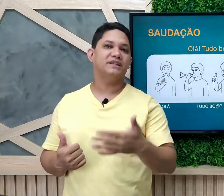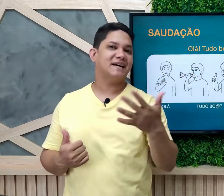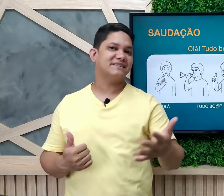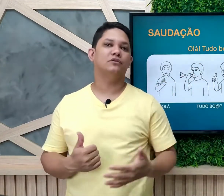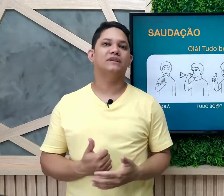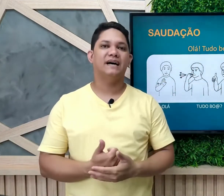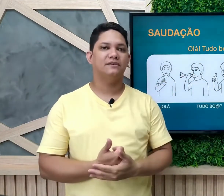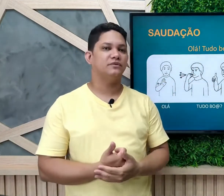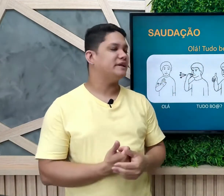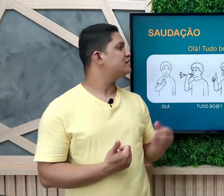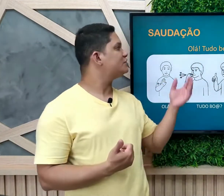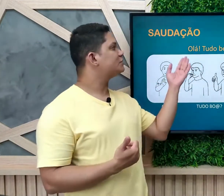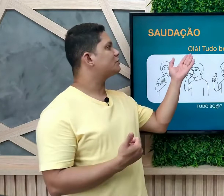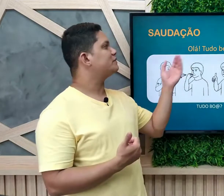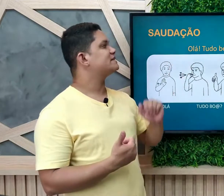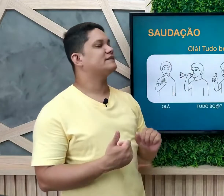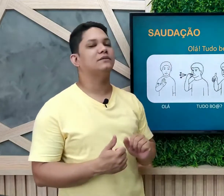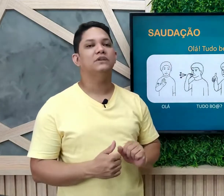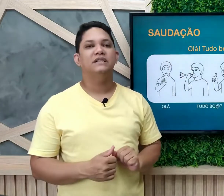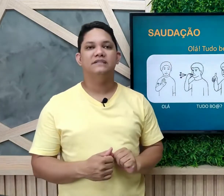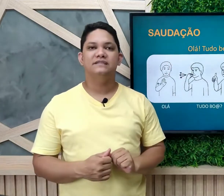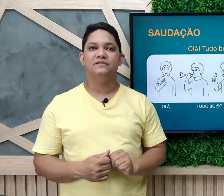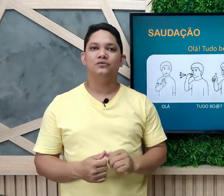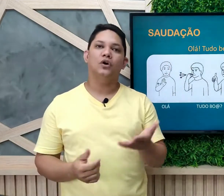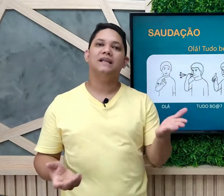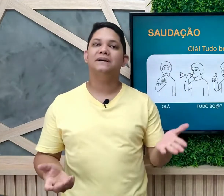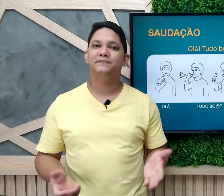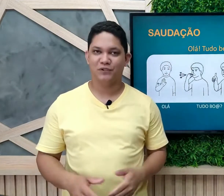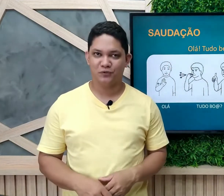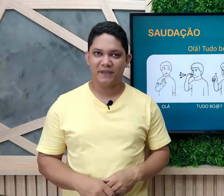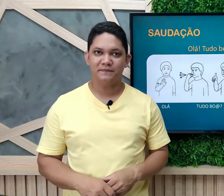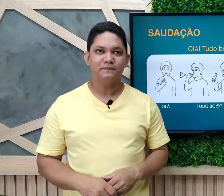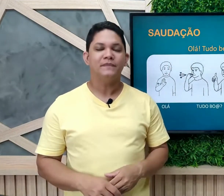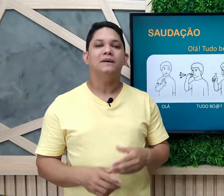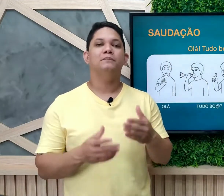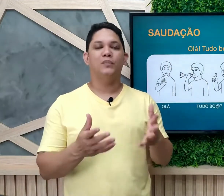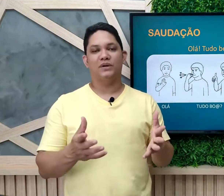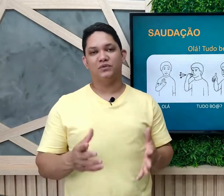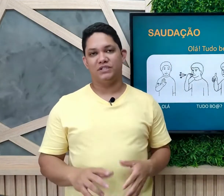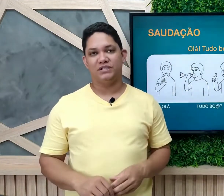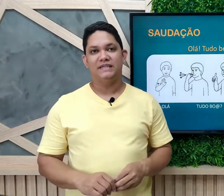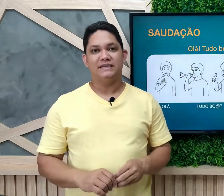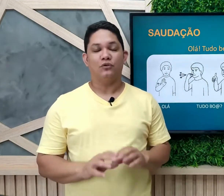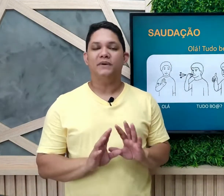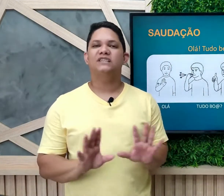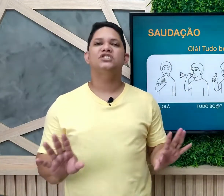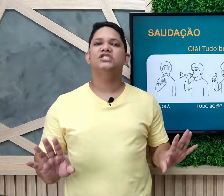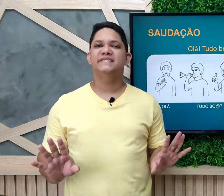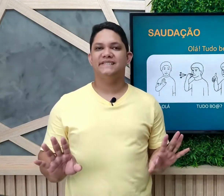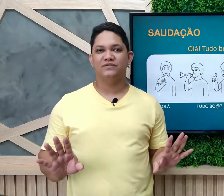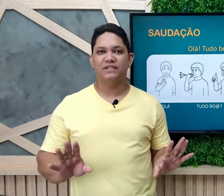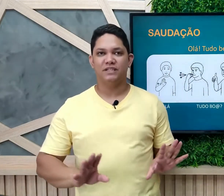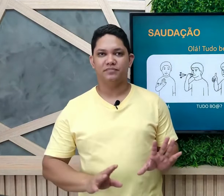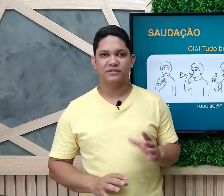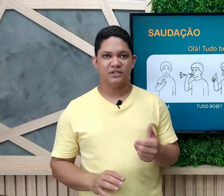cumprimentar, saudar alguém e a gente começa então dizendo olá, tudo bem? Boa noite. Então como é que a gente diz isso em Libras? Olha